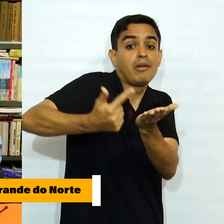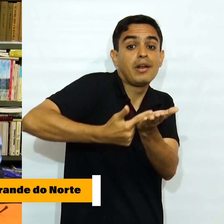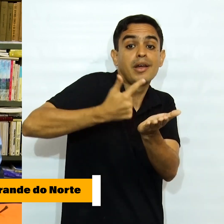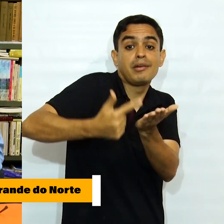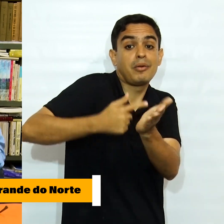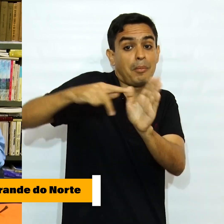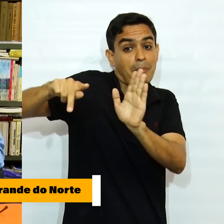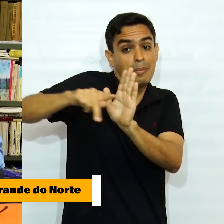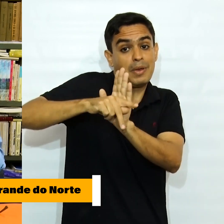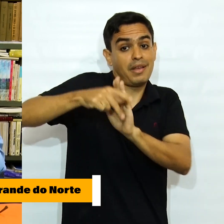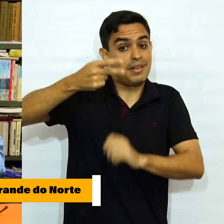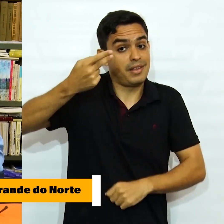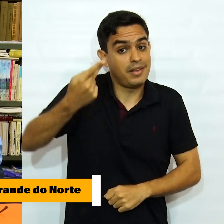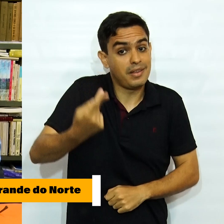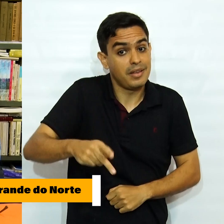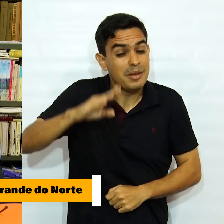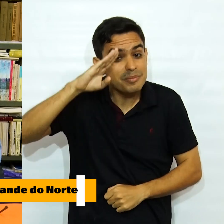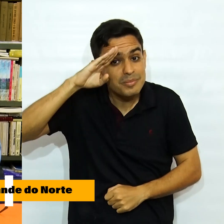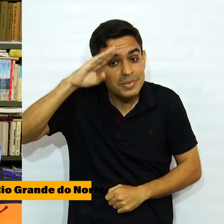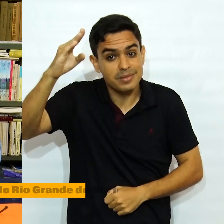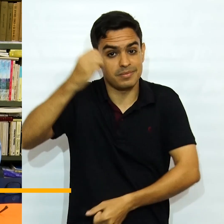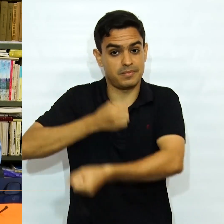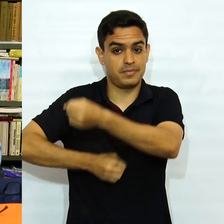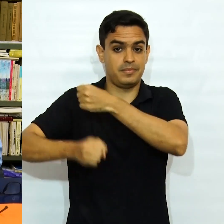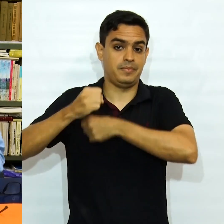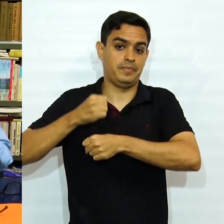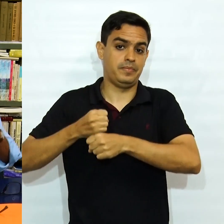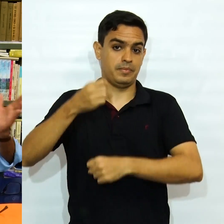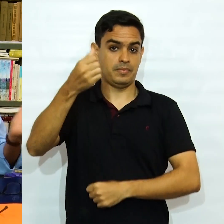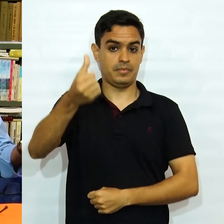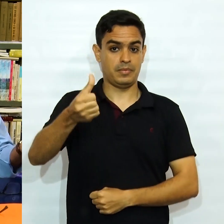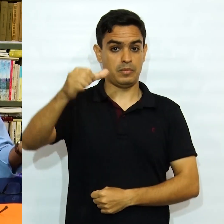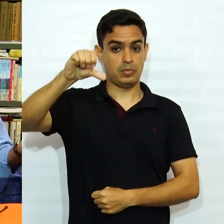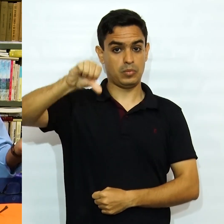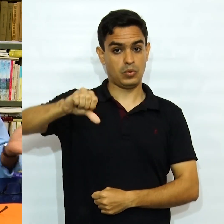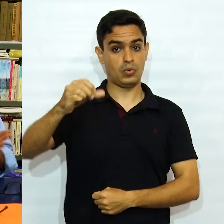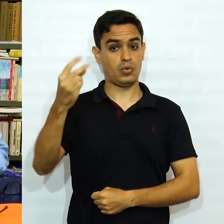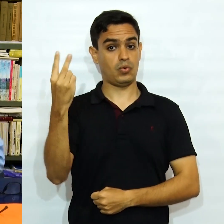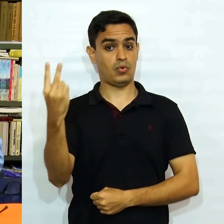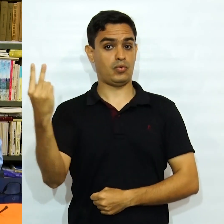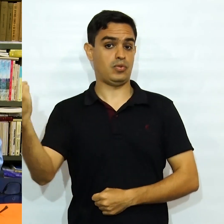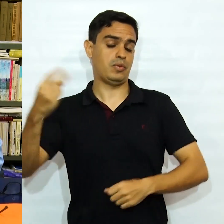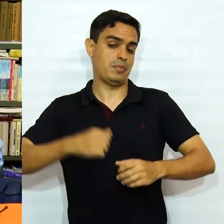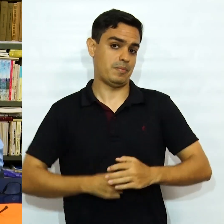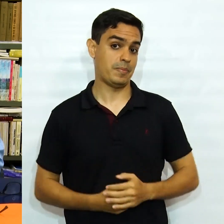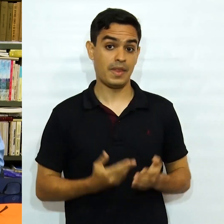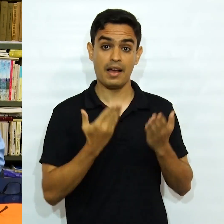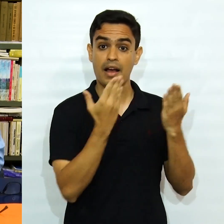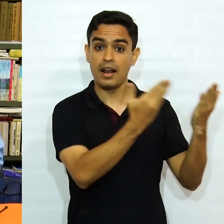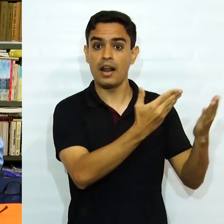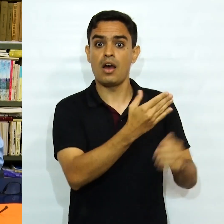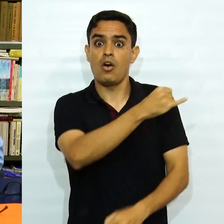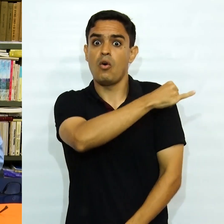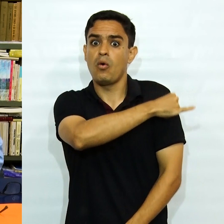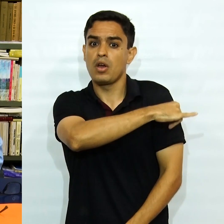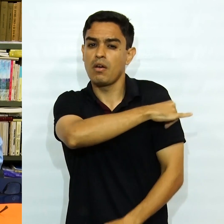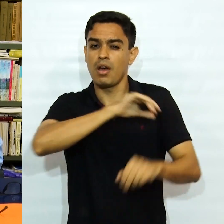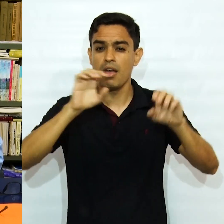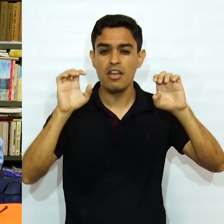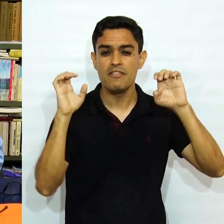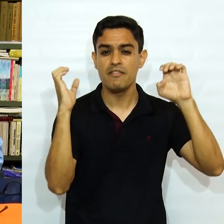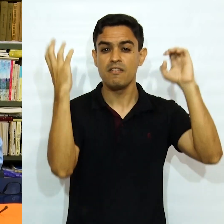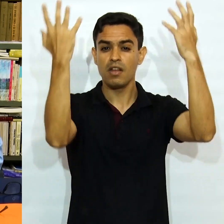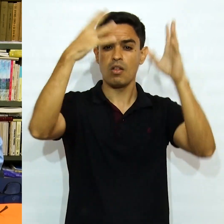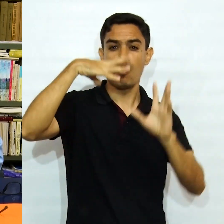era o Rio de Janeiro principalmente em 1922 decidiu um lado você tinha a semana de arte moderna em São Paulo no rio você tinha